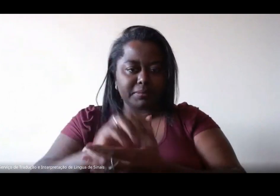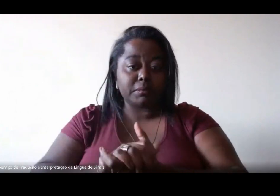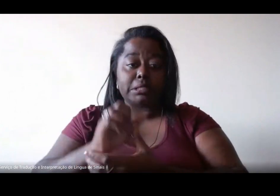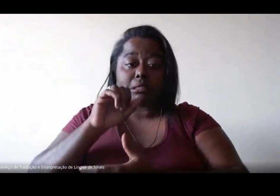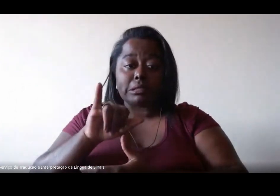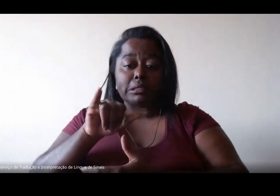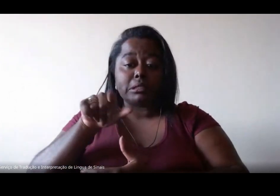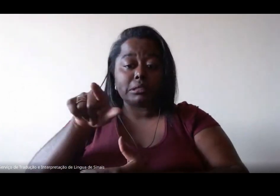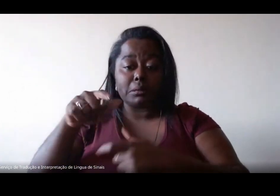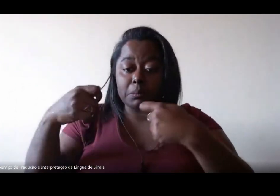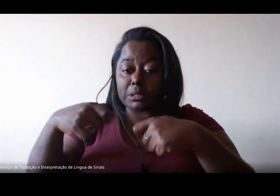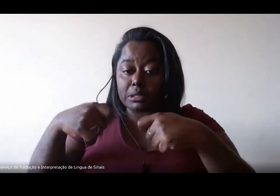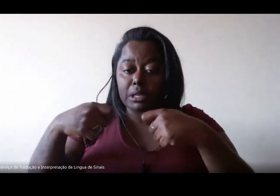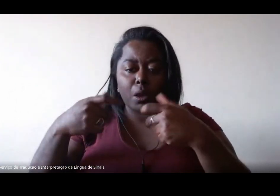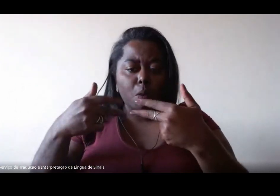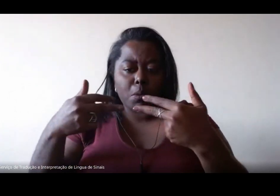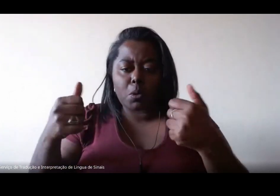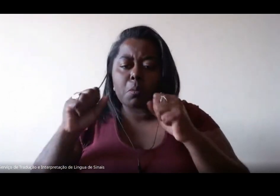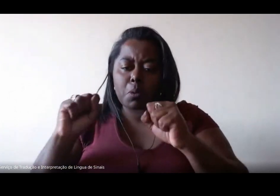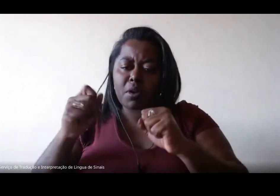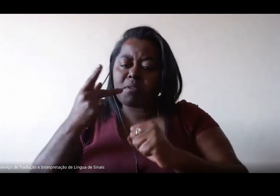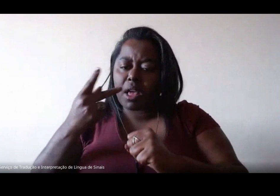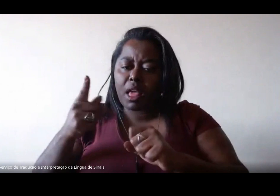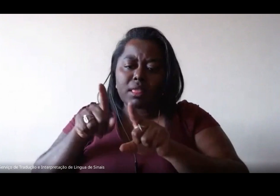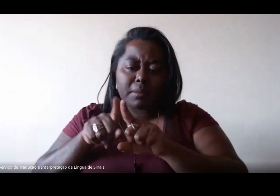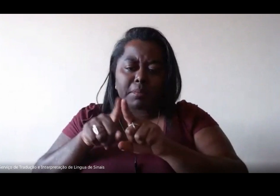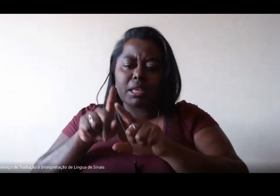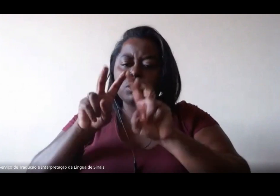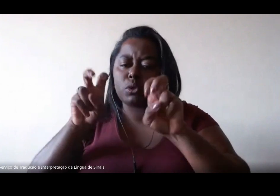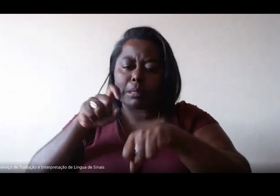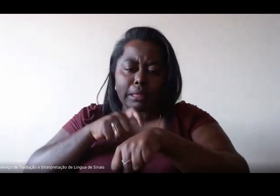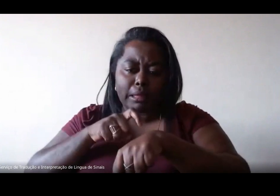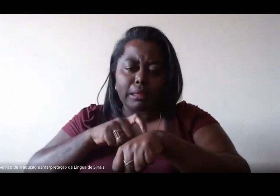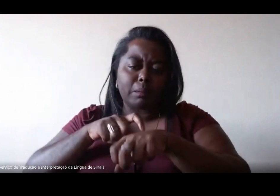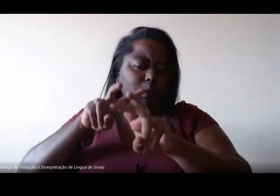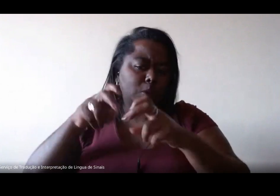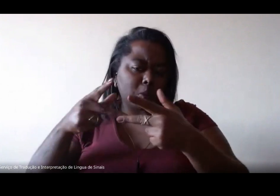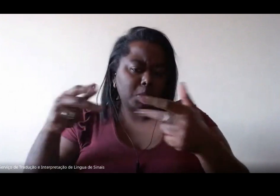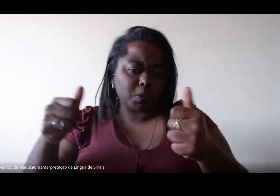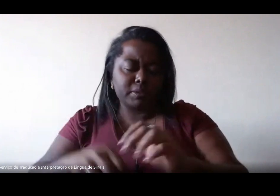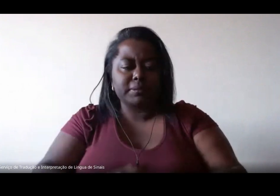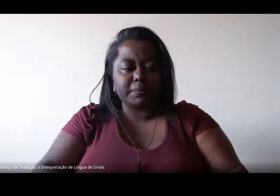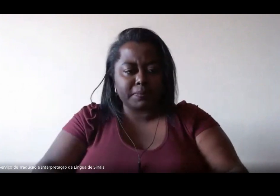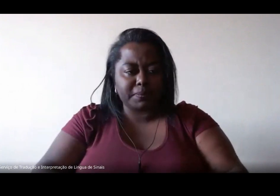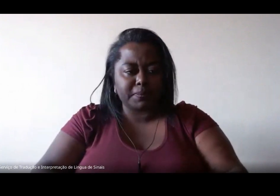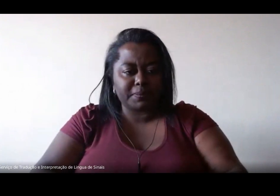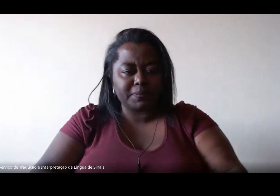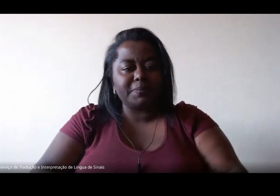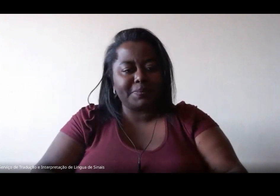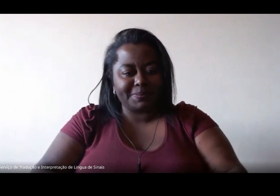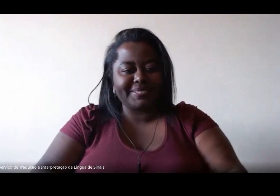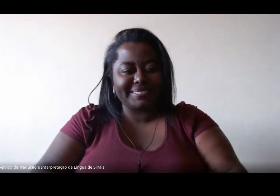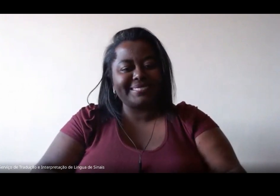professora. Se a senhora precisar de alguma coisa, pode falar também, em termos de tempo.